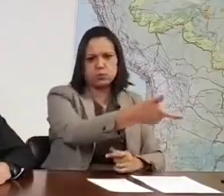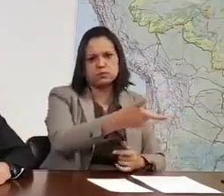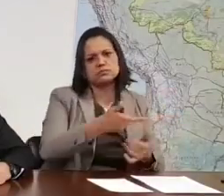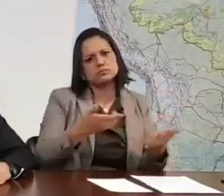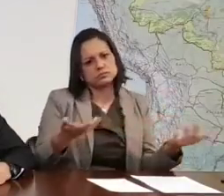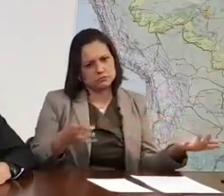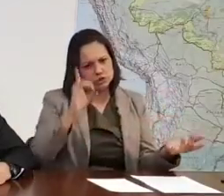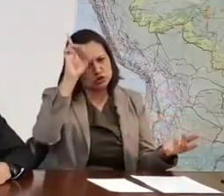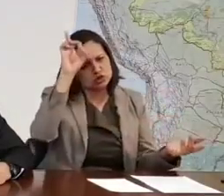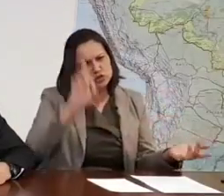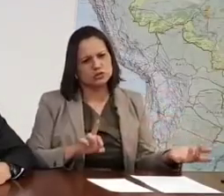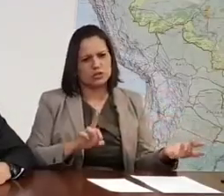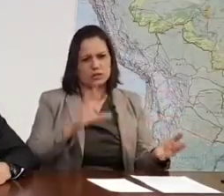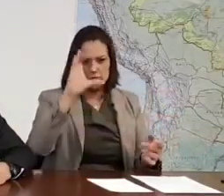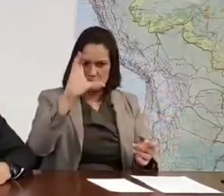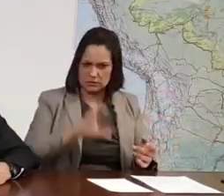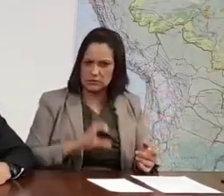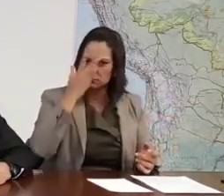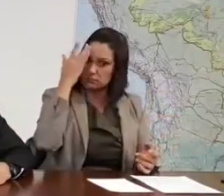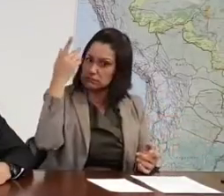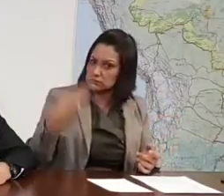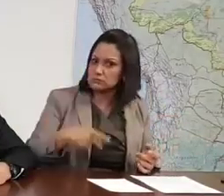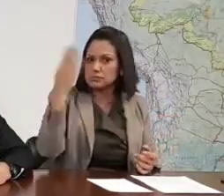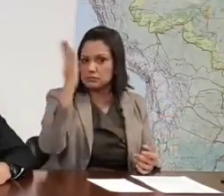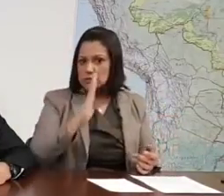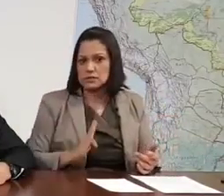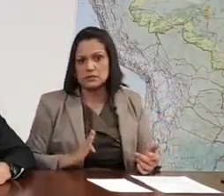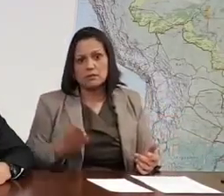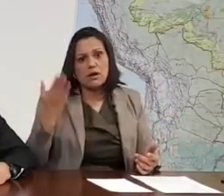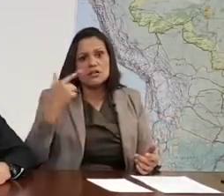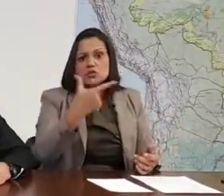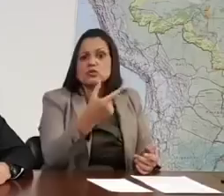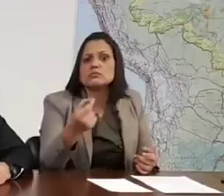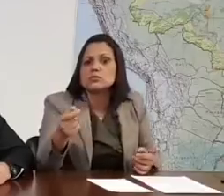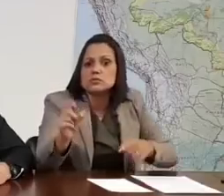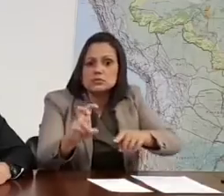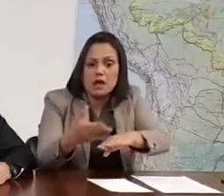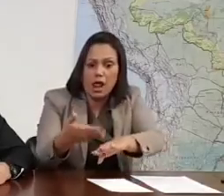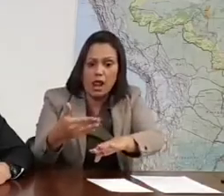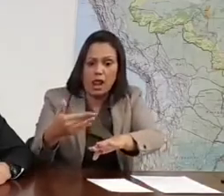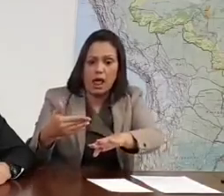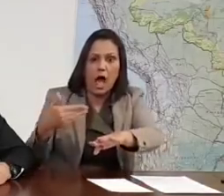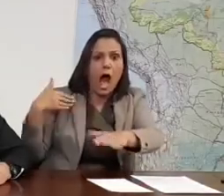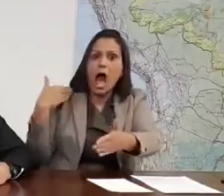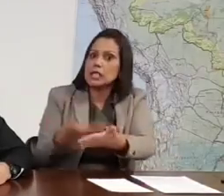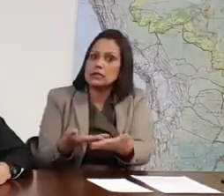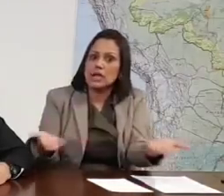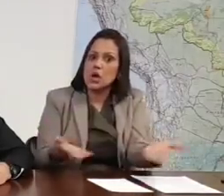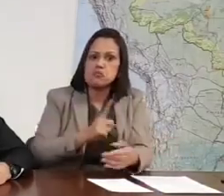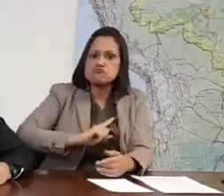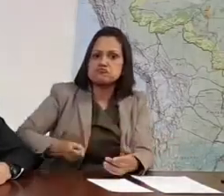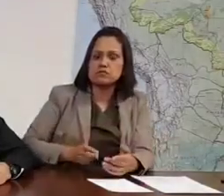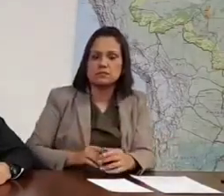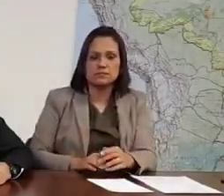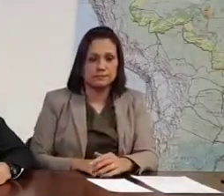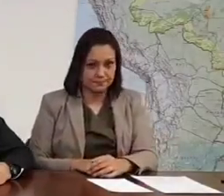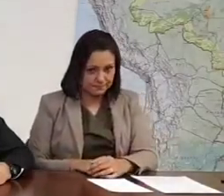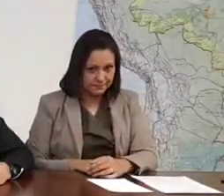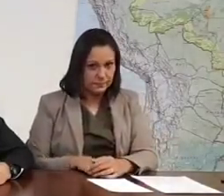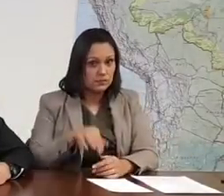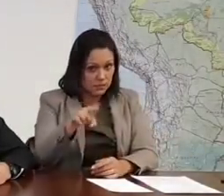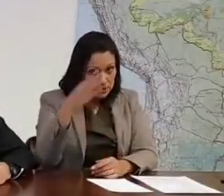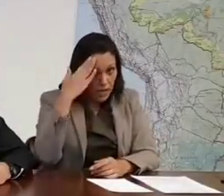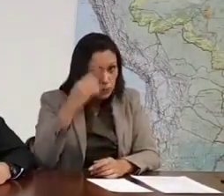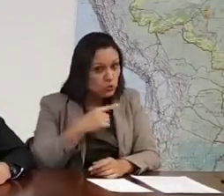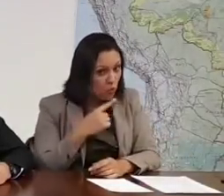direito ao cidadão e à cidadã brasileira que nos foi negado desde 2005 pelos governos que se sucederam. Quem duvida a questão do